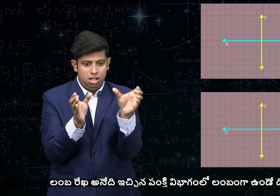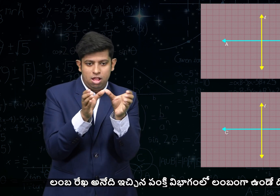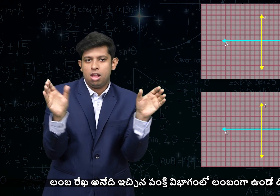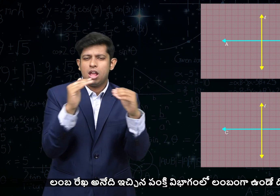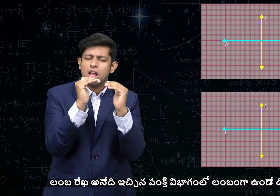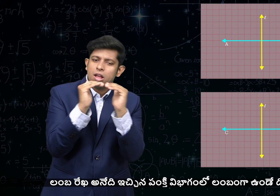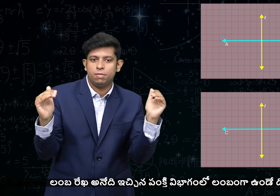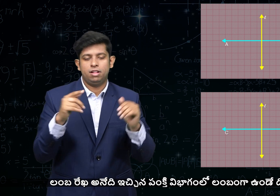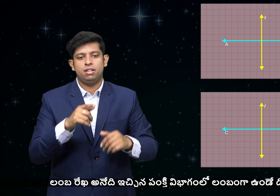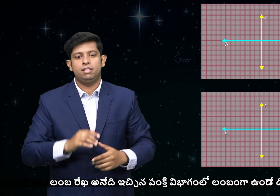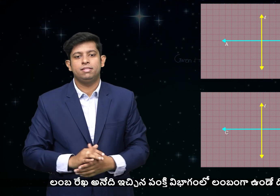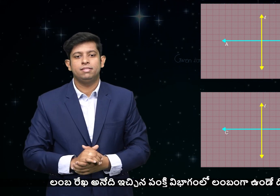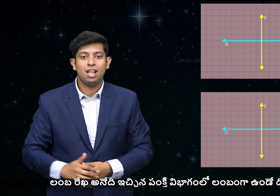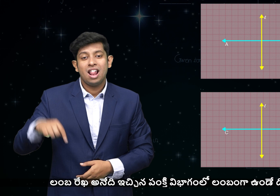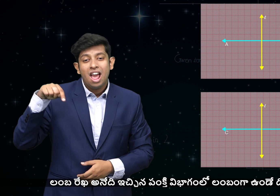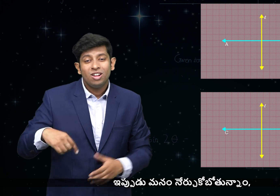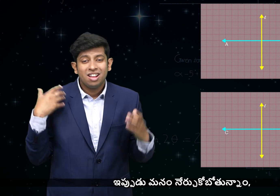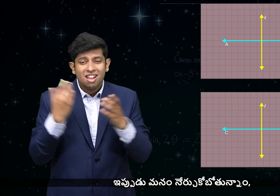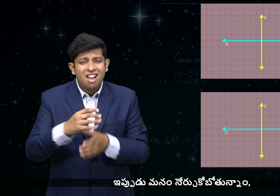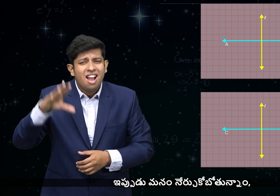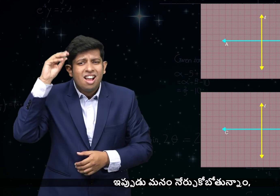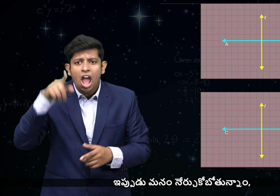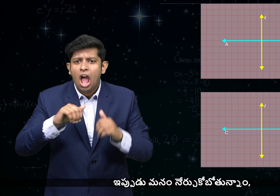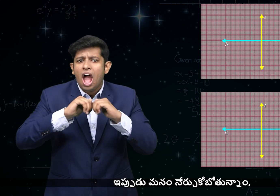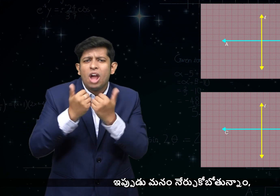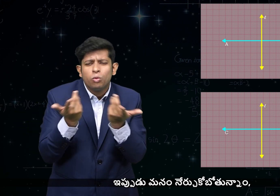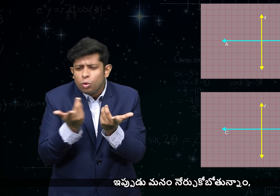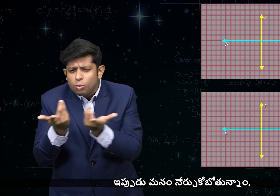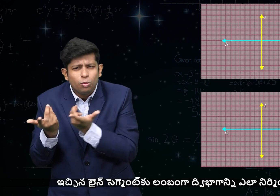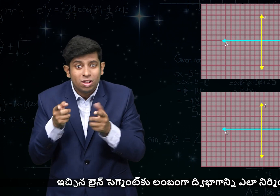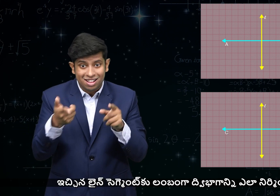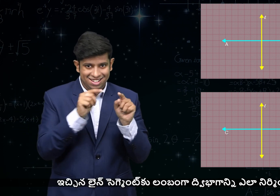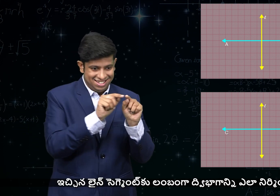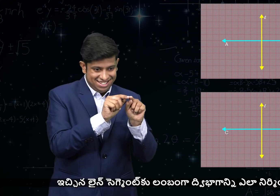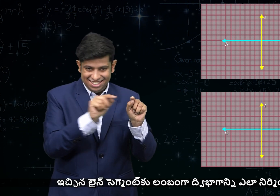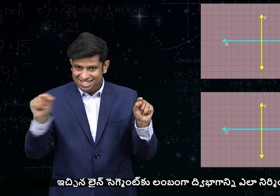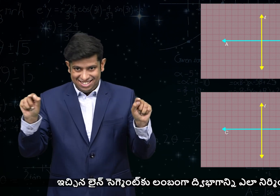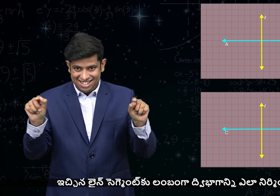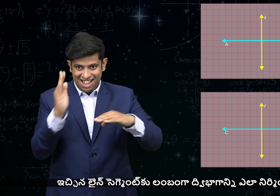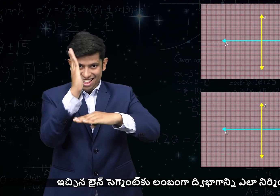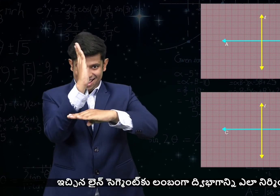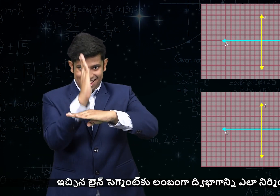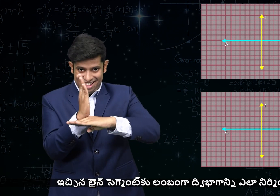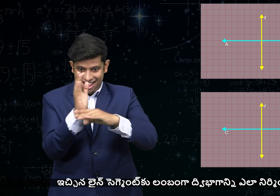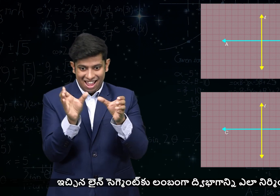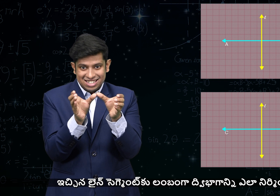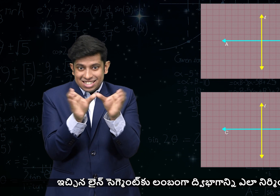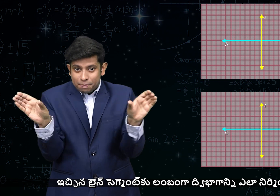విభాగంలో లంబంగా ఉండే ద్విభాగం. ఇప్పుడు మనం నేర్చుకోబోతున్నాం ఇచ్చిన లైన్ సెగ్మెంట్ కు లంబంగా ద్విభాగాన్ని